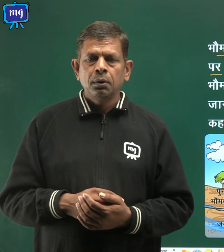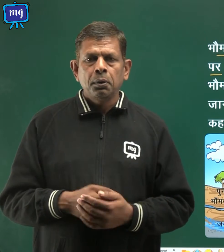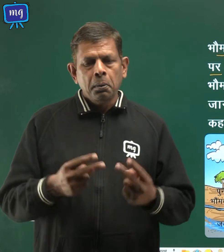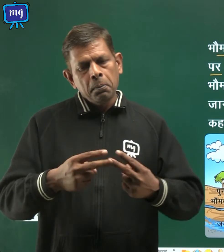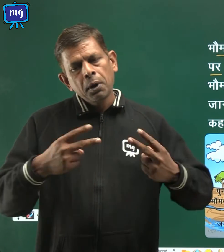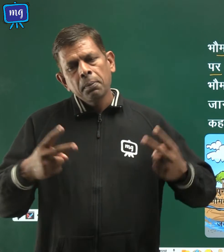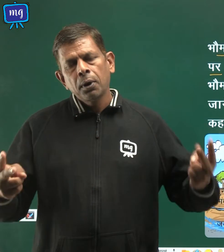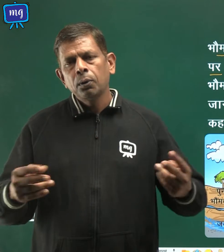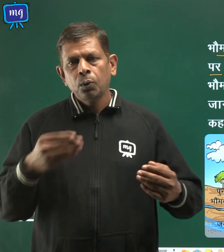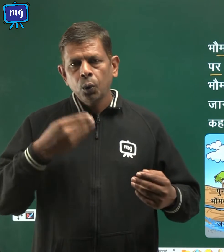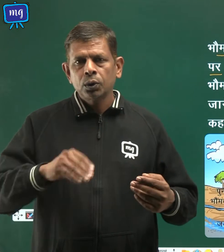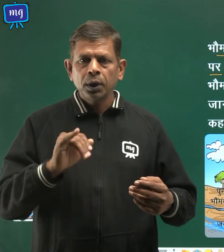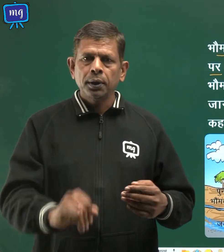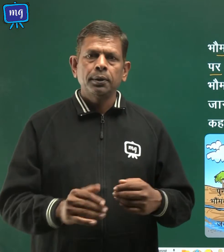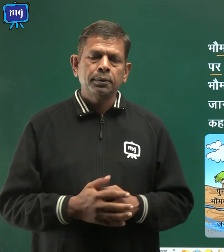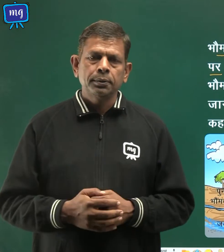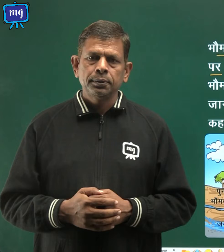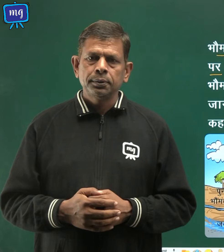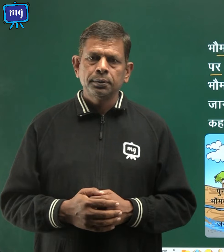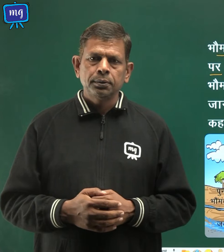भिन्न भिन्न होता है।